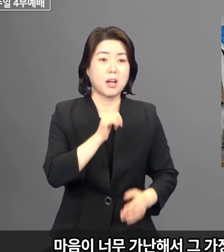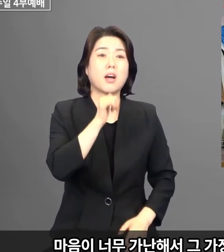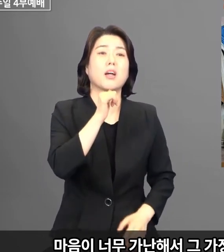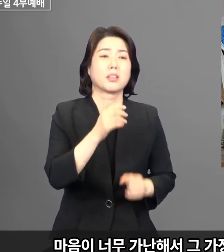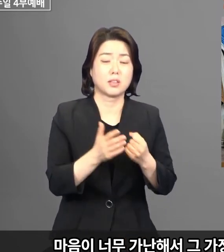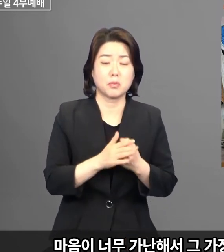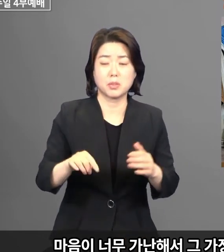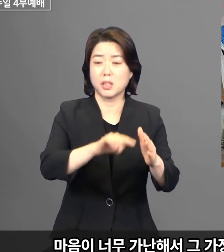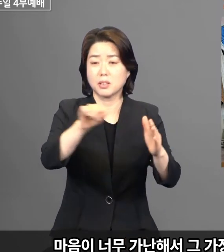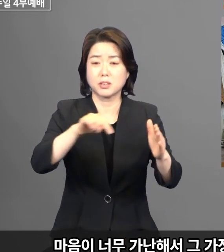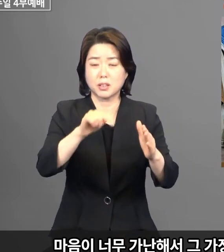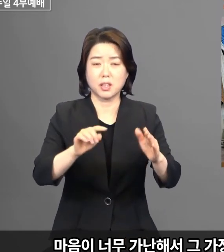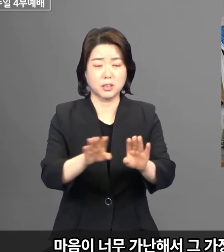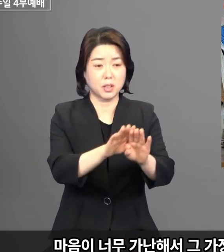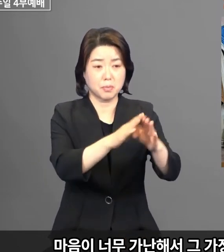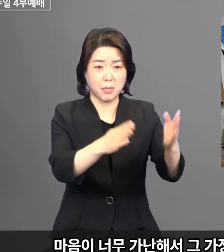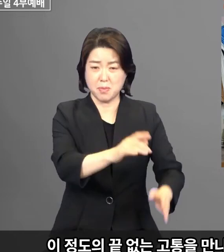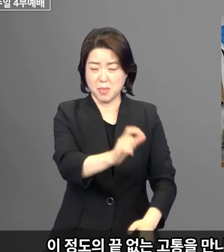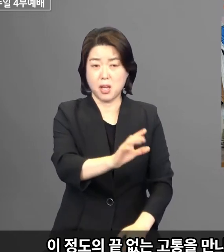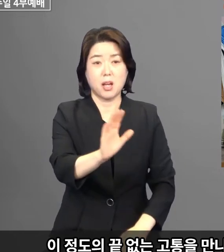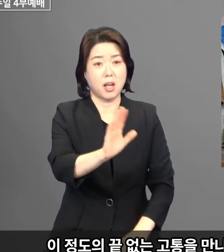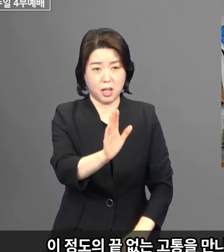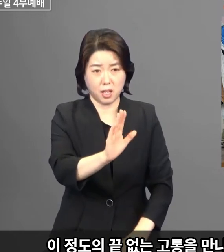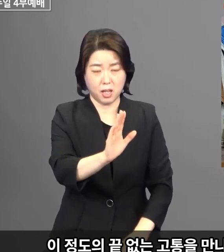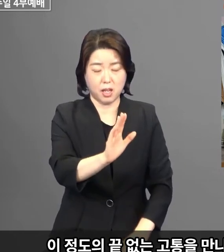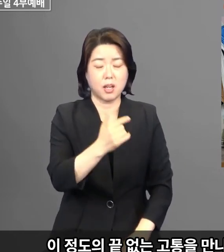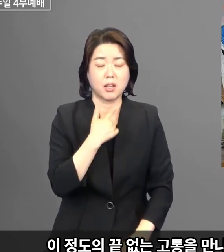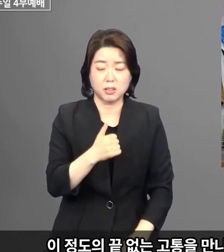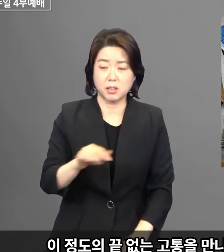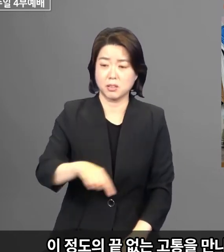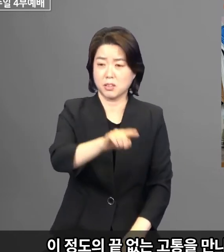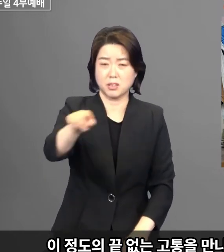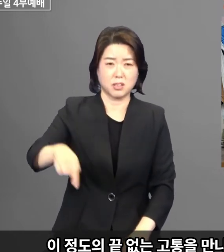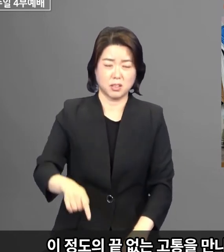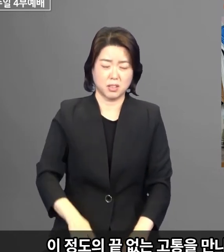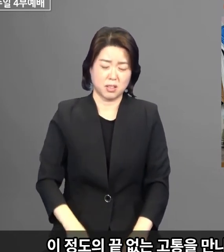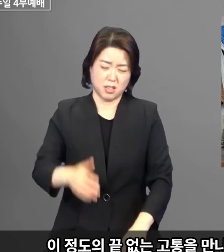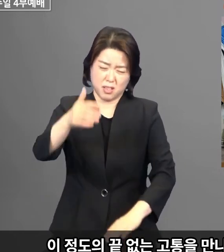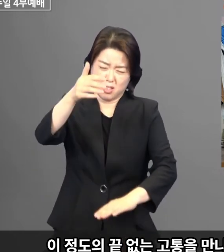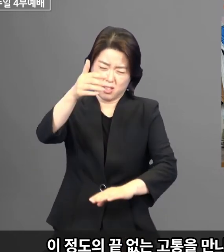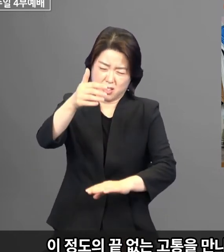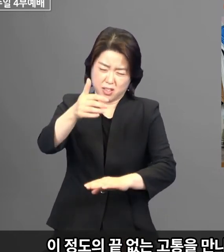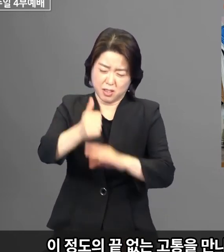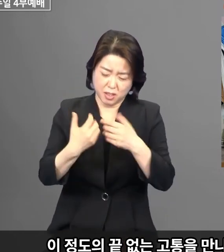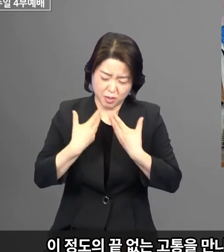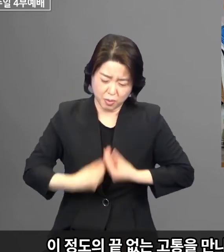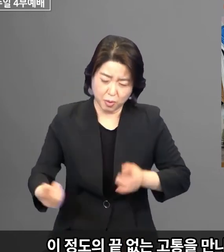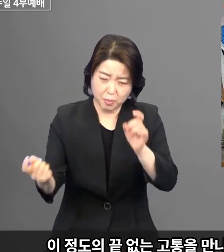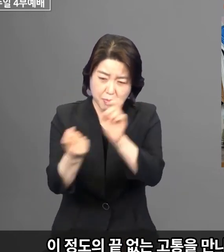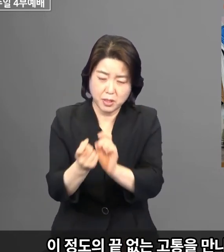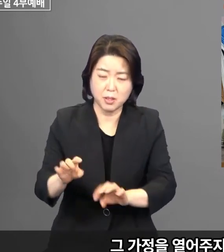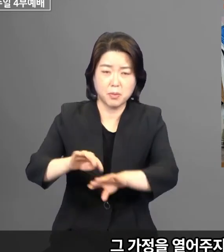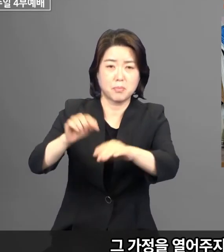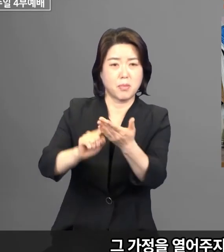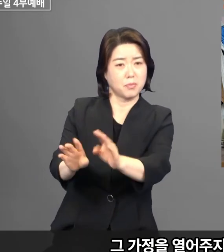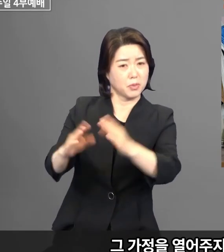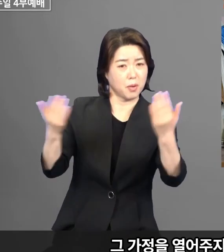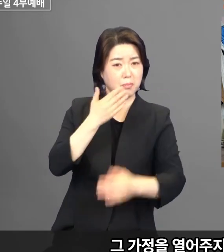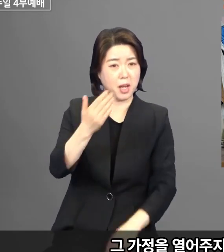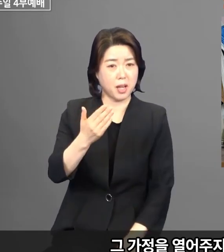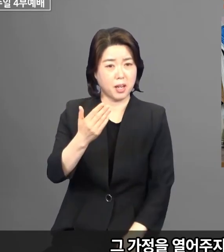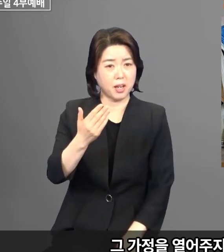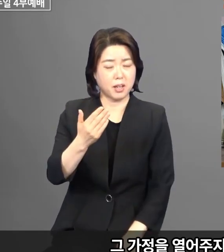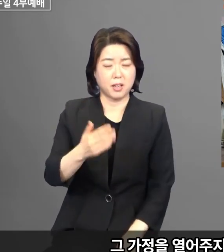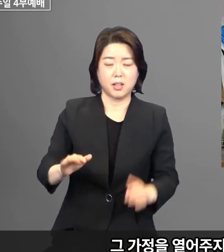그 가정의 문을 열 수 없는 사람들이 이 정도의 끝간데 없는 고통을 만나면 그 마음을 열어주지 않을까, 그 가정을